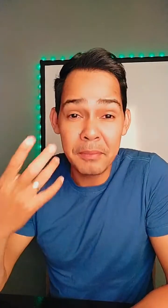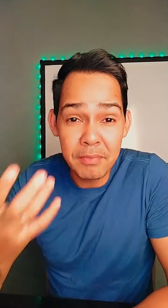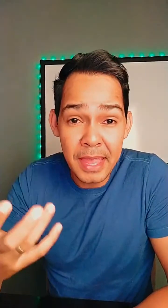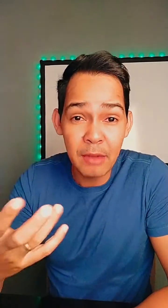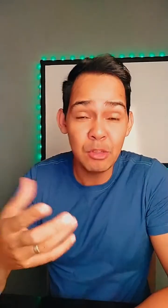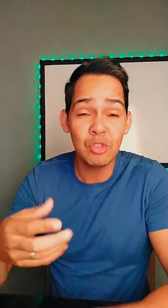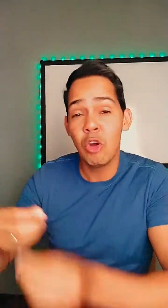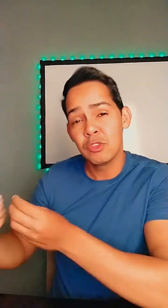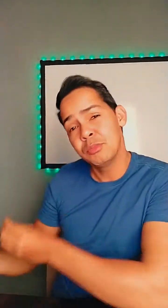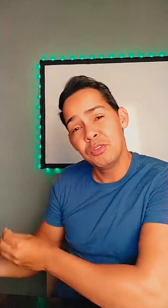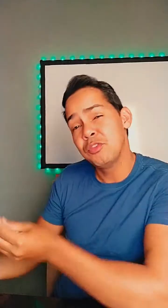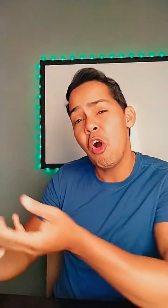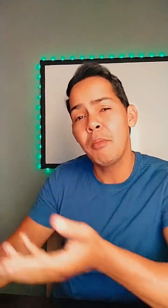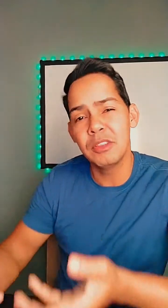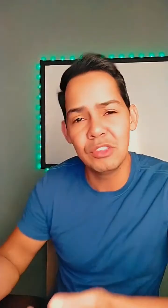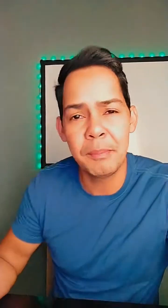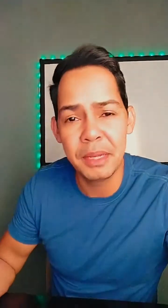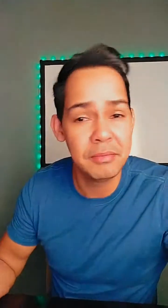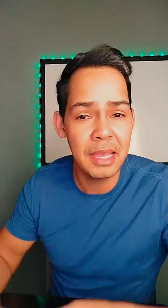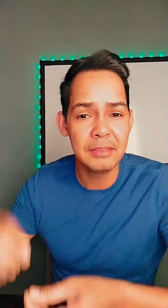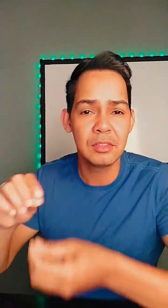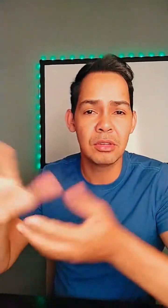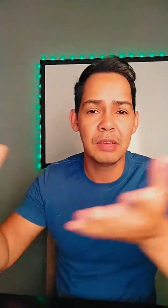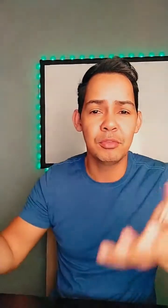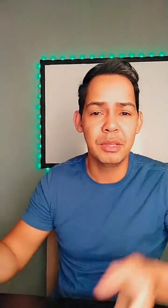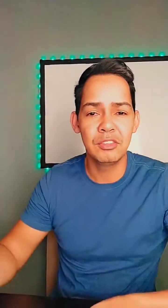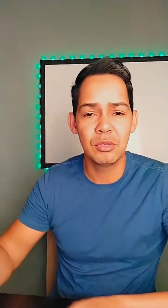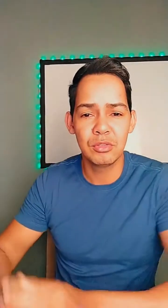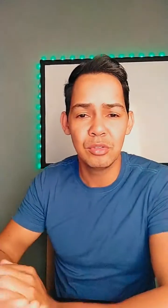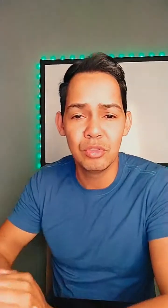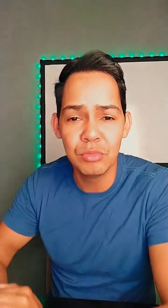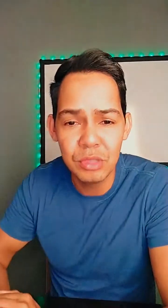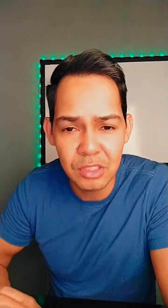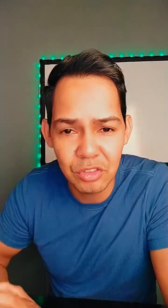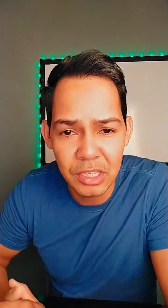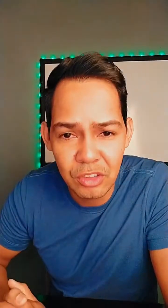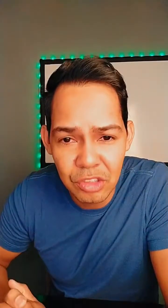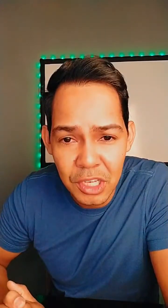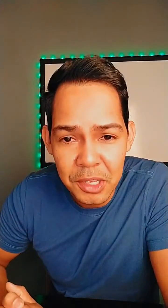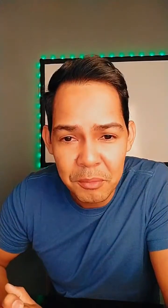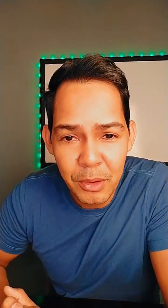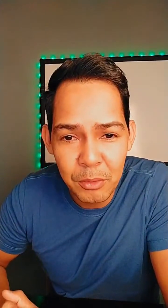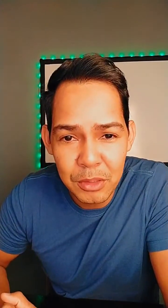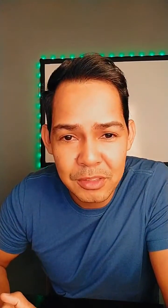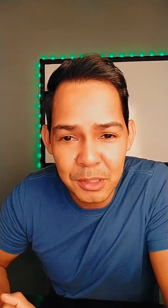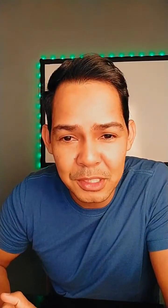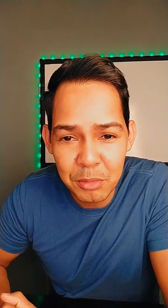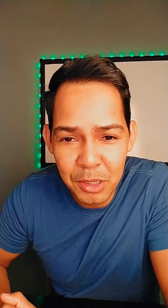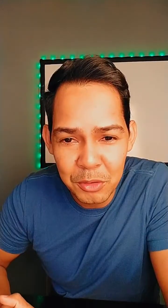aprender o idioma, sobre formas de aprender e de se tornar fluente, que é um sonho de muita gente. Boa noite, seu lindo. Boa